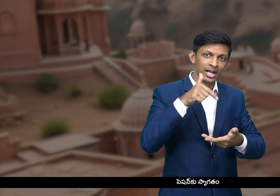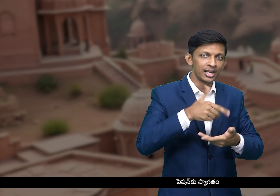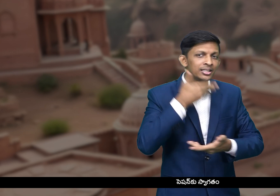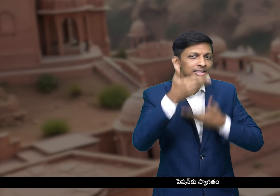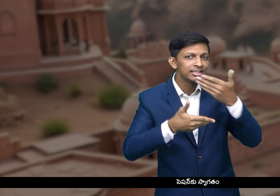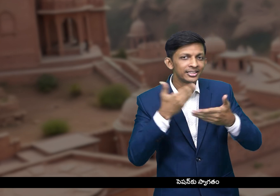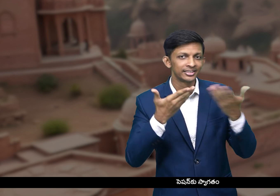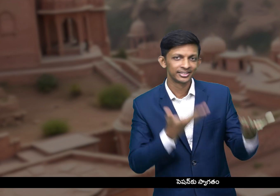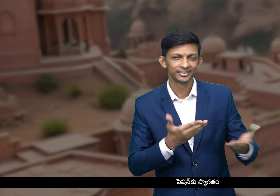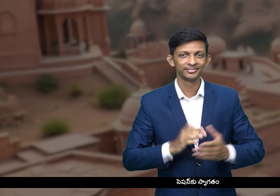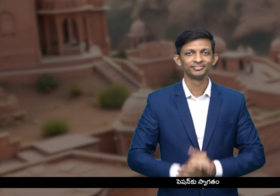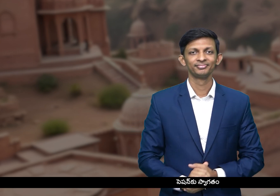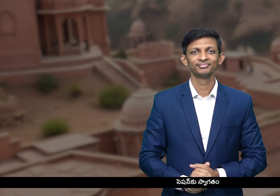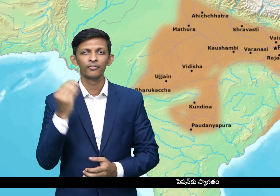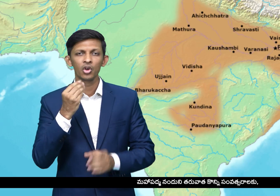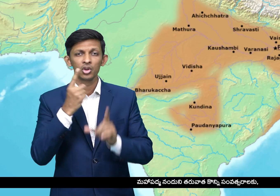సెషన్కు స్వాగతం.